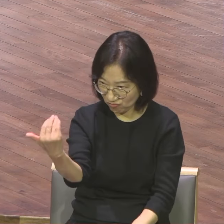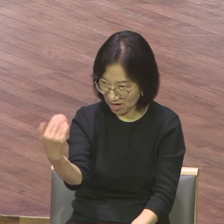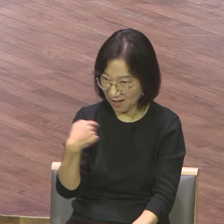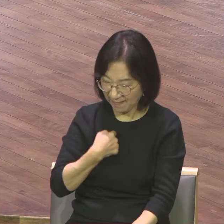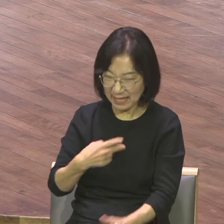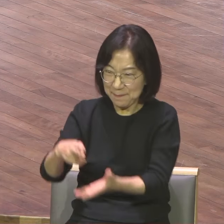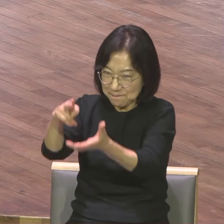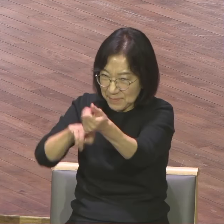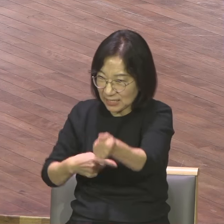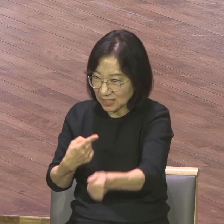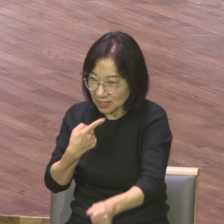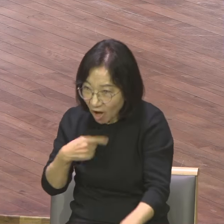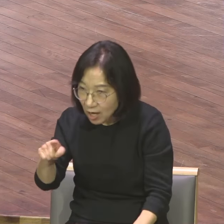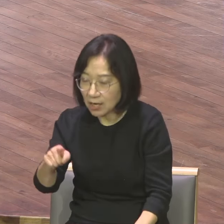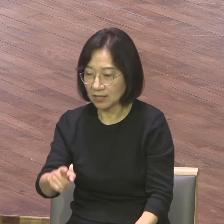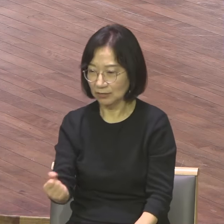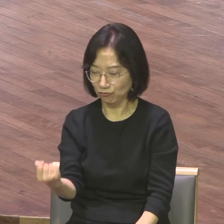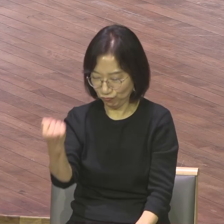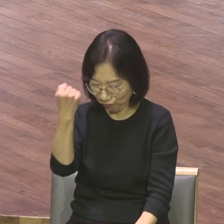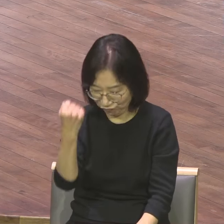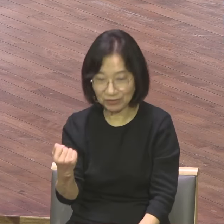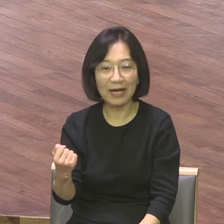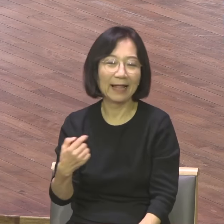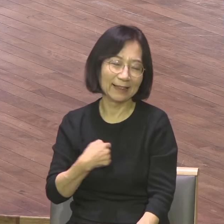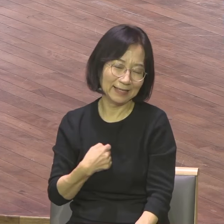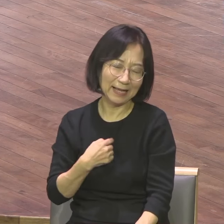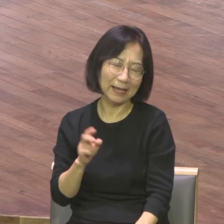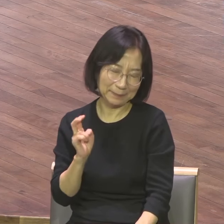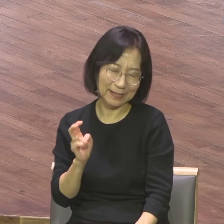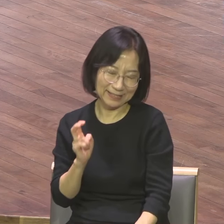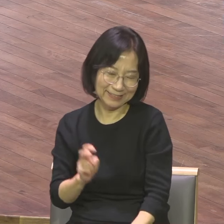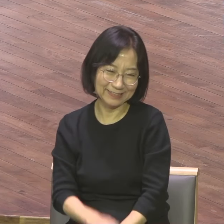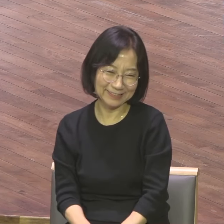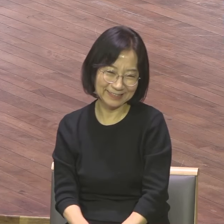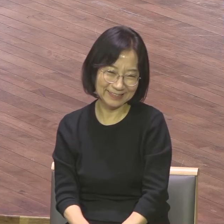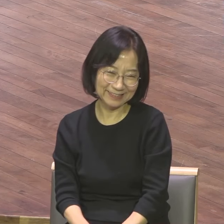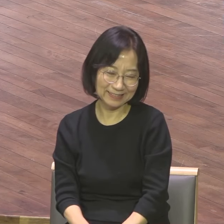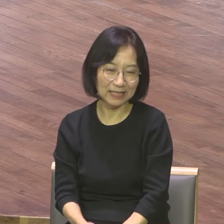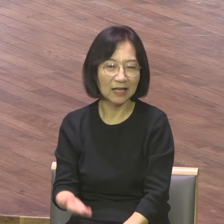날 팔았지. 엎드려 뻗쳐. 그걸 안 하겠어요.